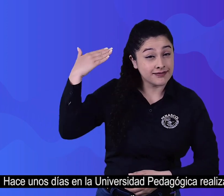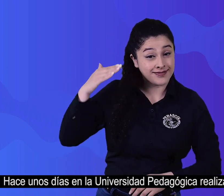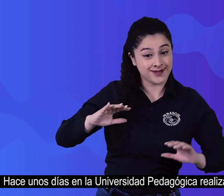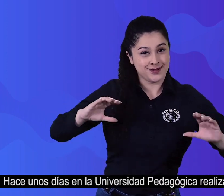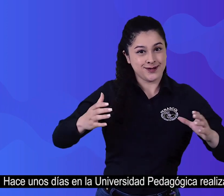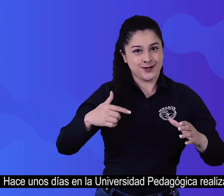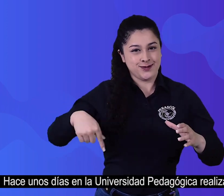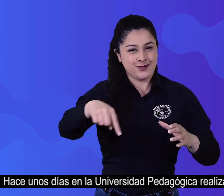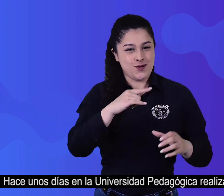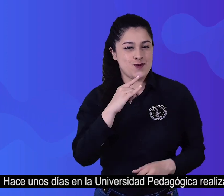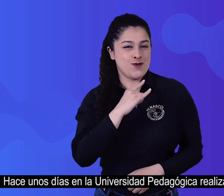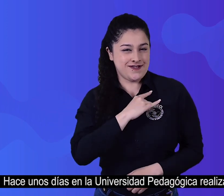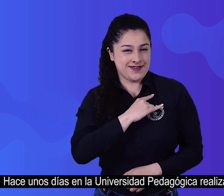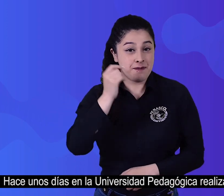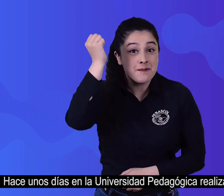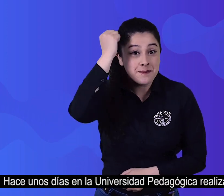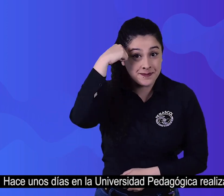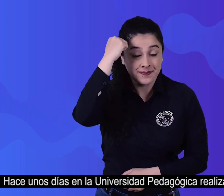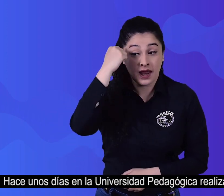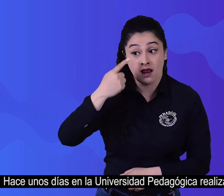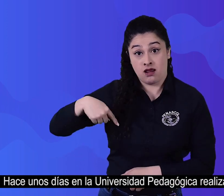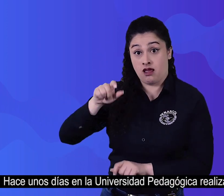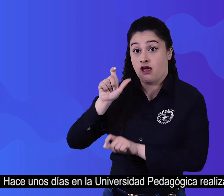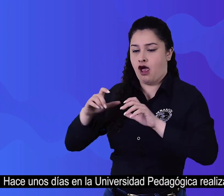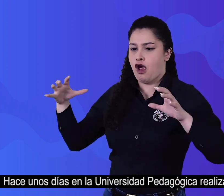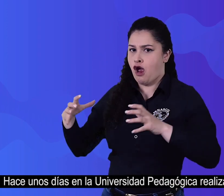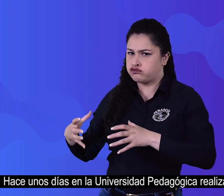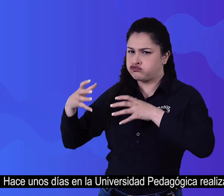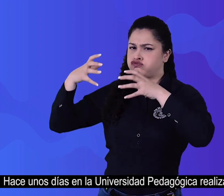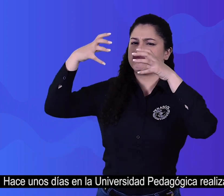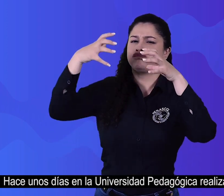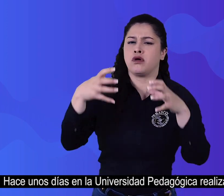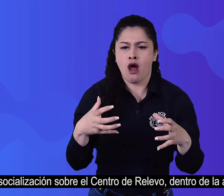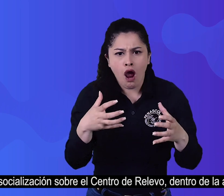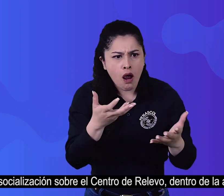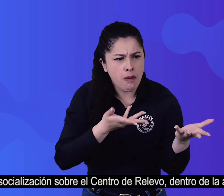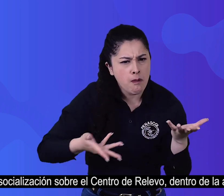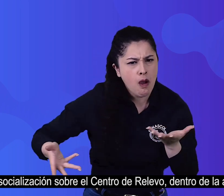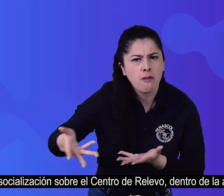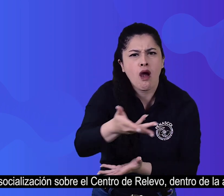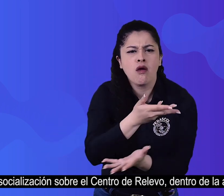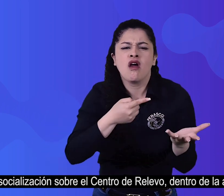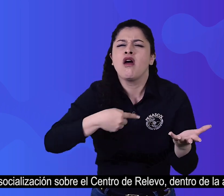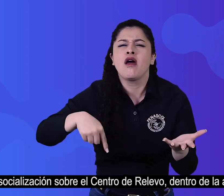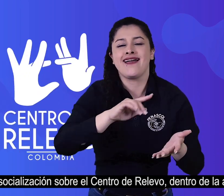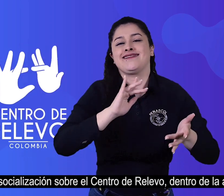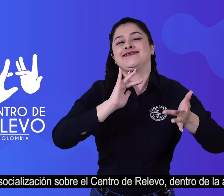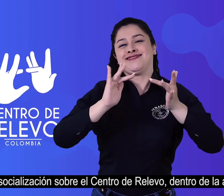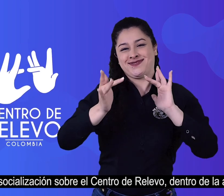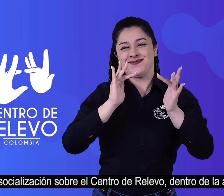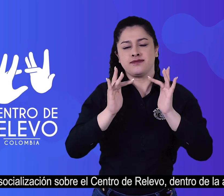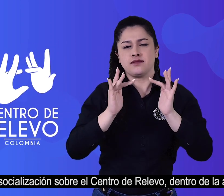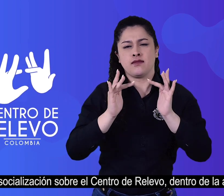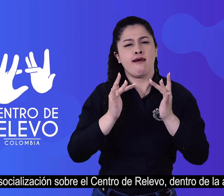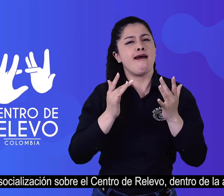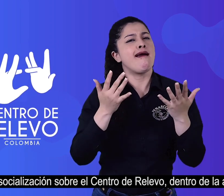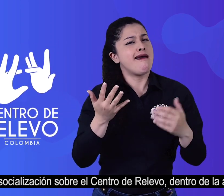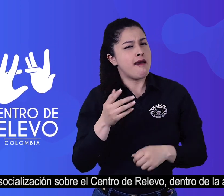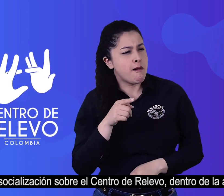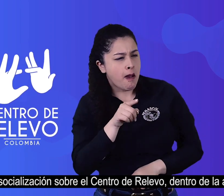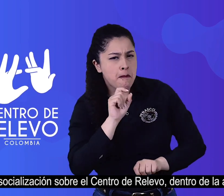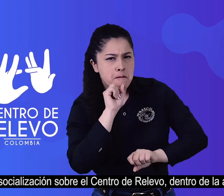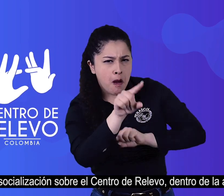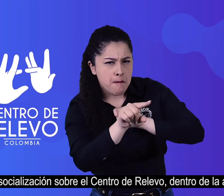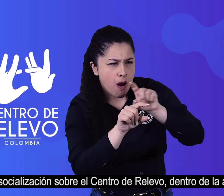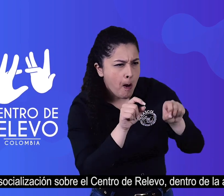Hace unos días, en la Universidad Pedagógica, realizamos una socialización sobre el Centro de Relevo.